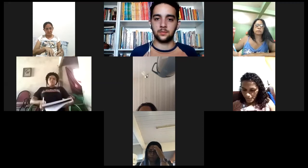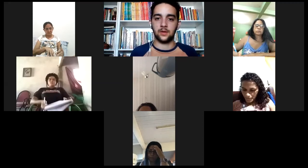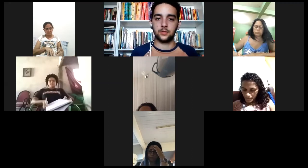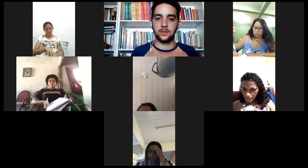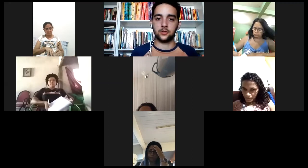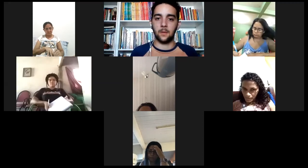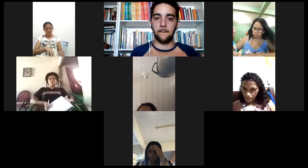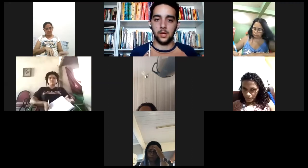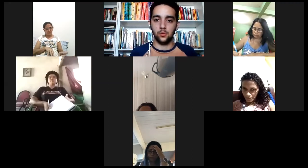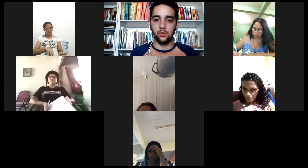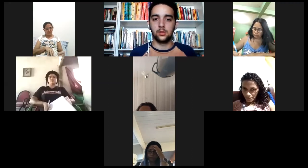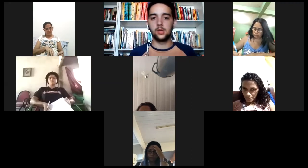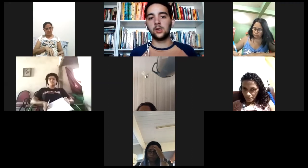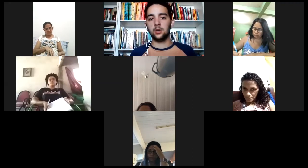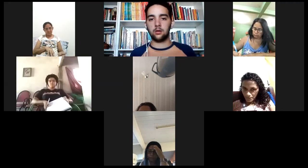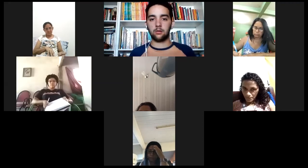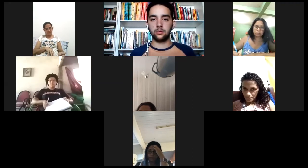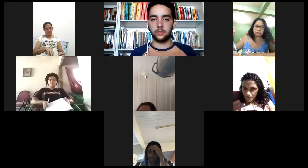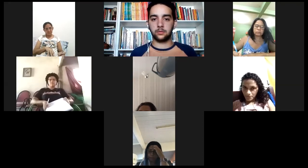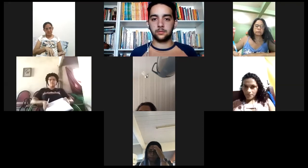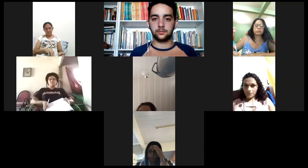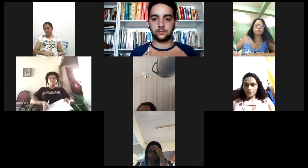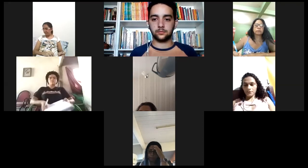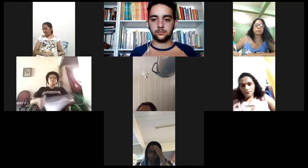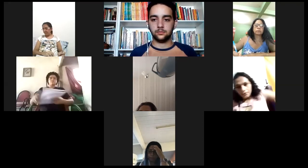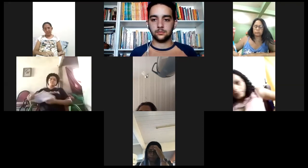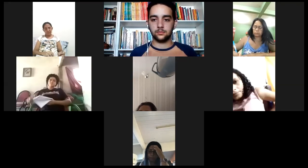vocês. Fala de B é só meu e coloca o número.